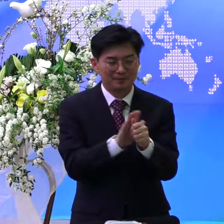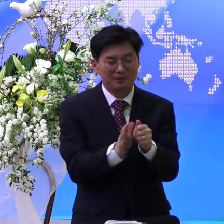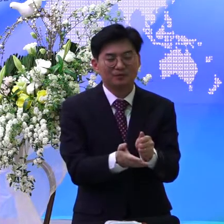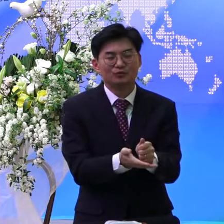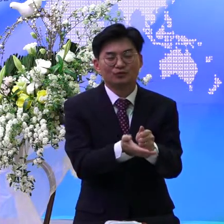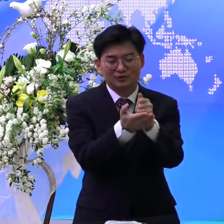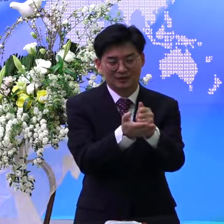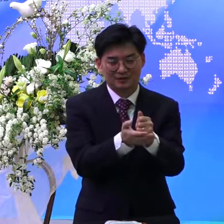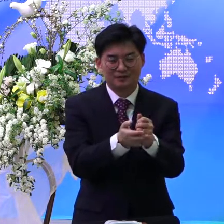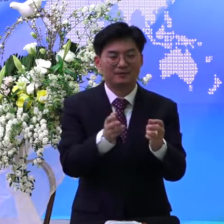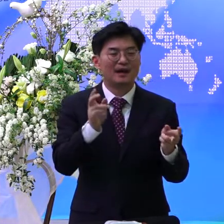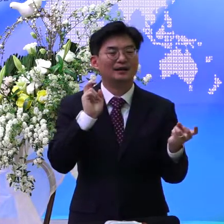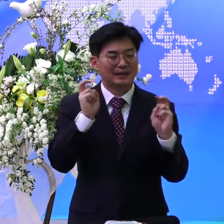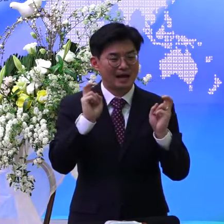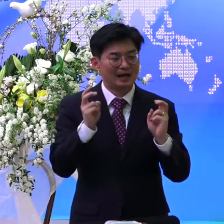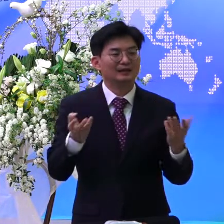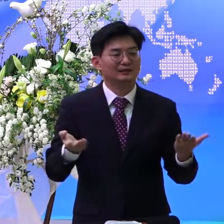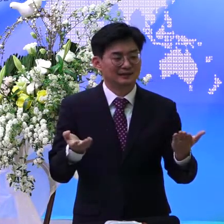우리나라에도 이런 기업이 있습니다.